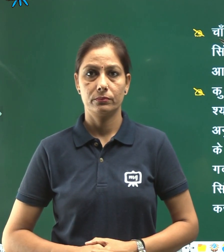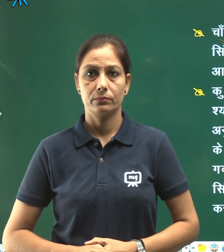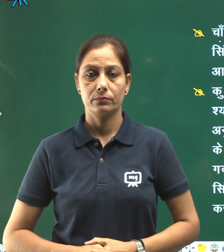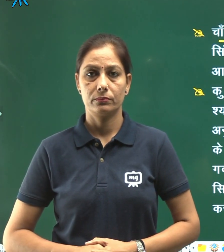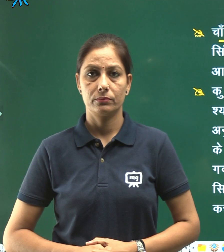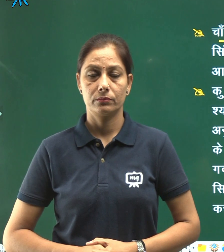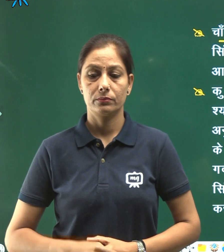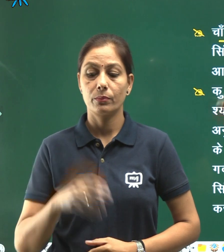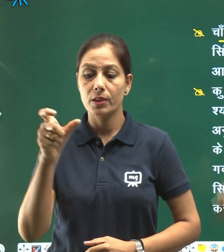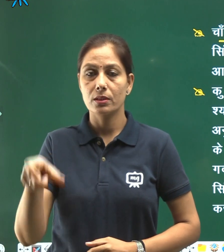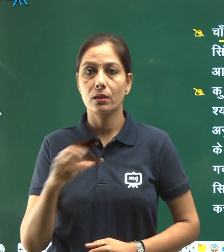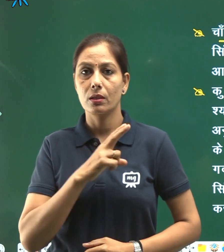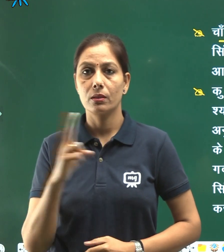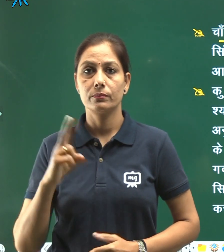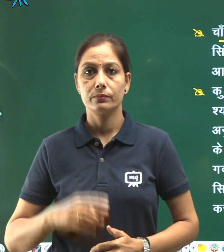चांद सिंह